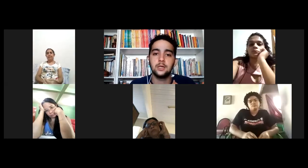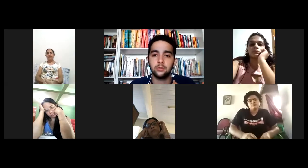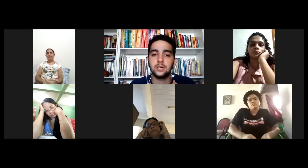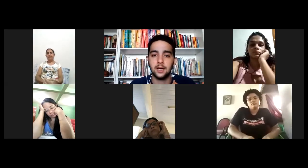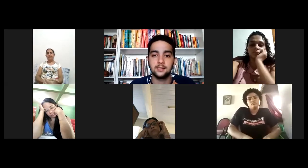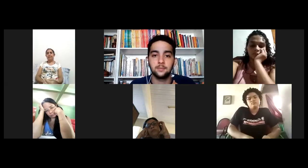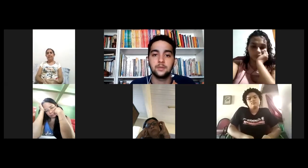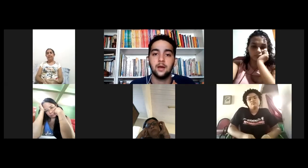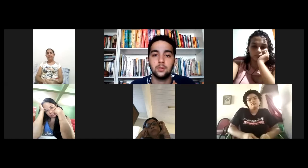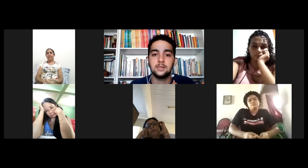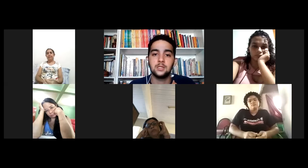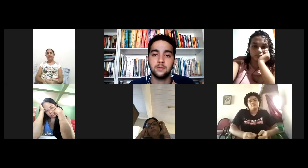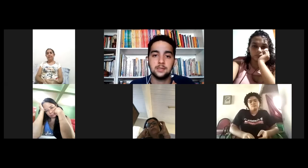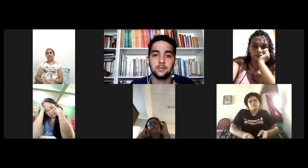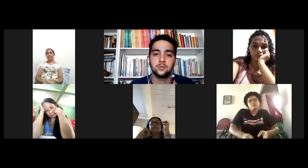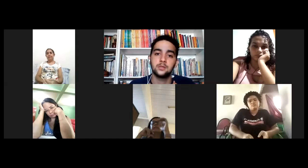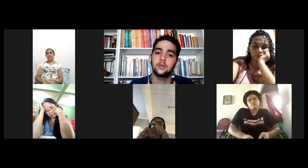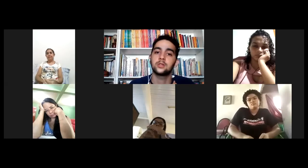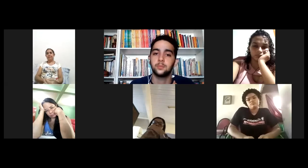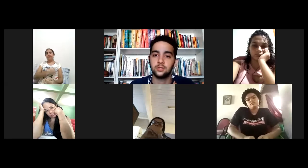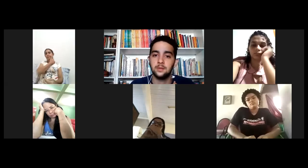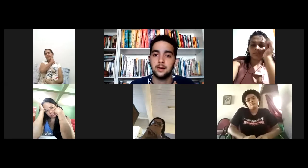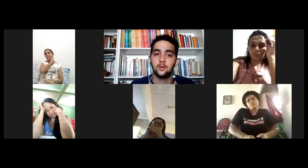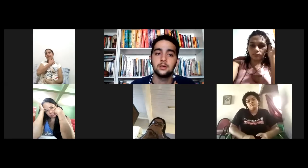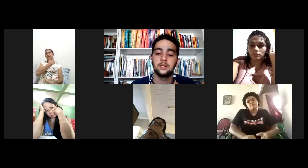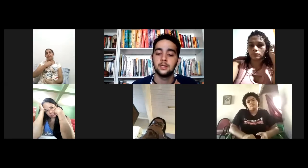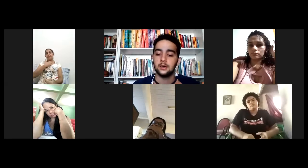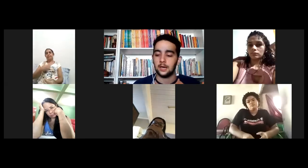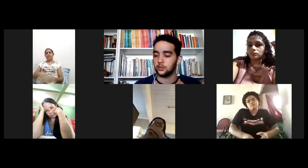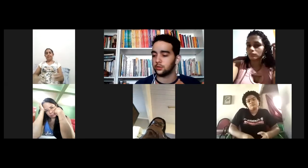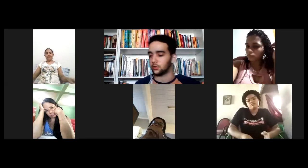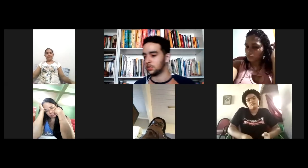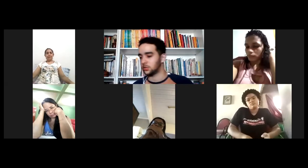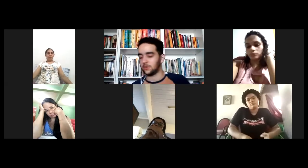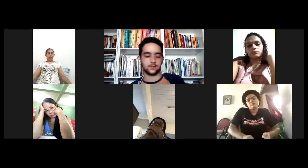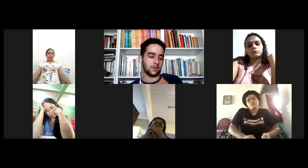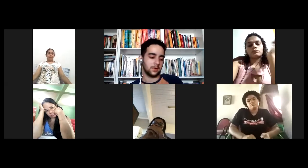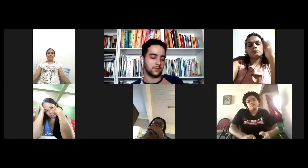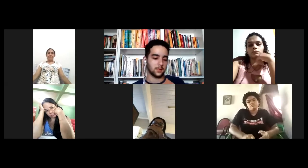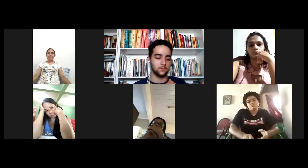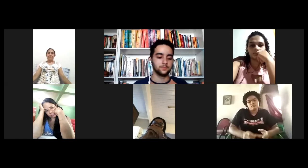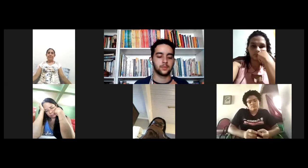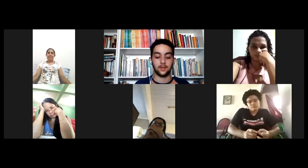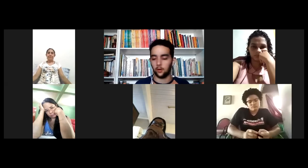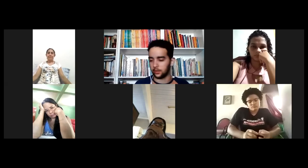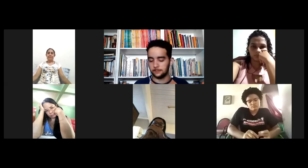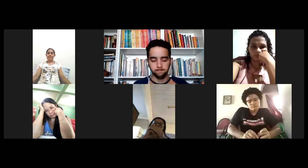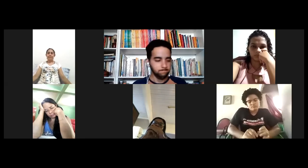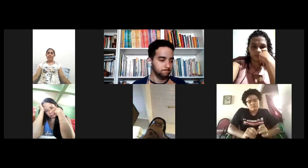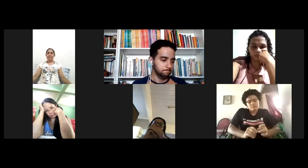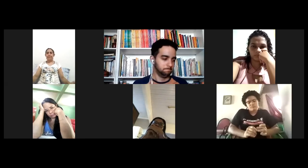de dentro de casa, certo? Essa já vai ser mais ou menos a nossa próxima aula. A de hoje, agora a gente vai fazer uma revisão